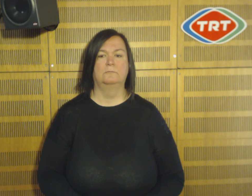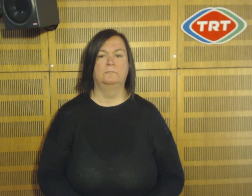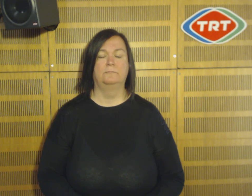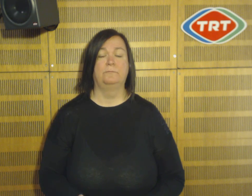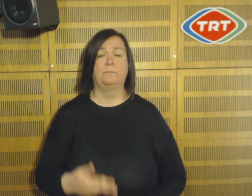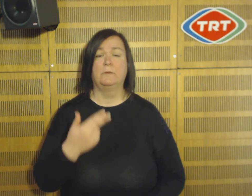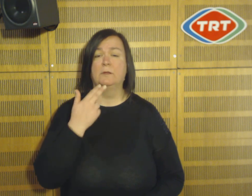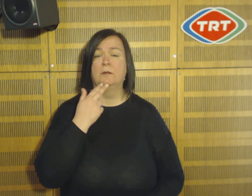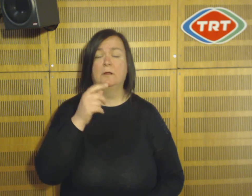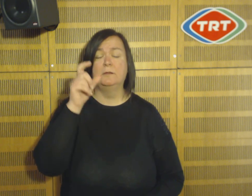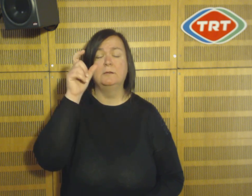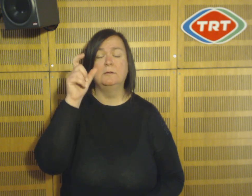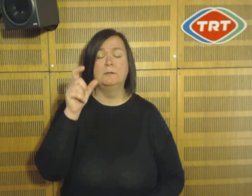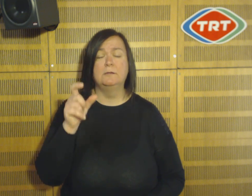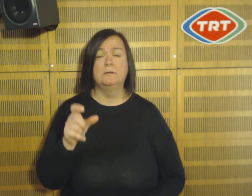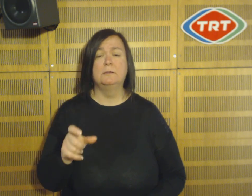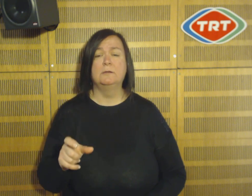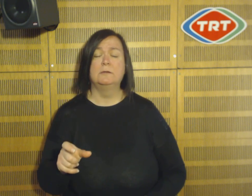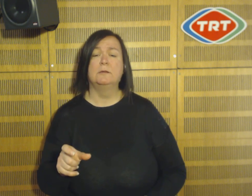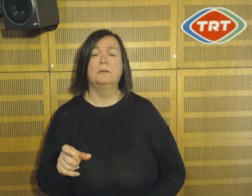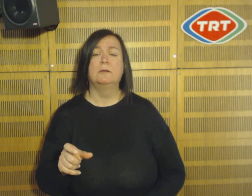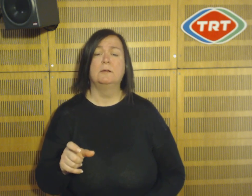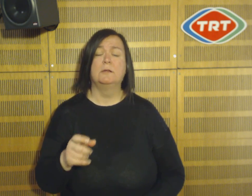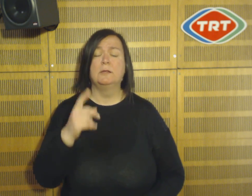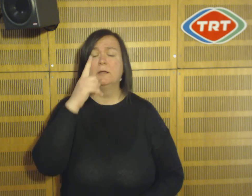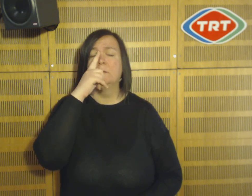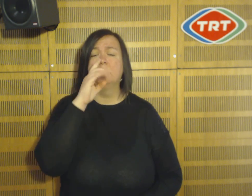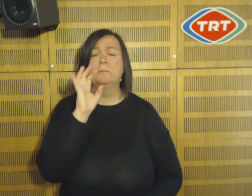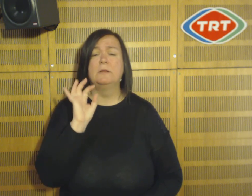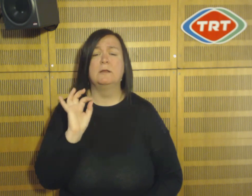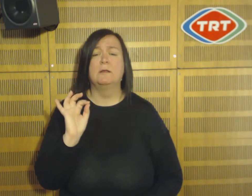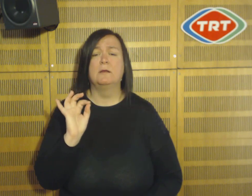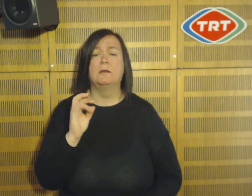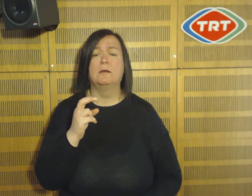efsane kadın kimdir